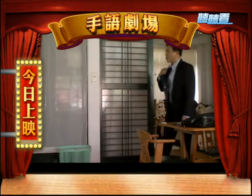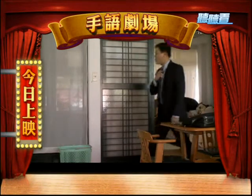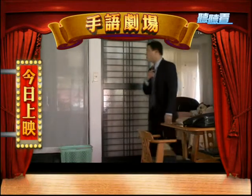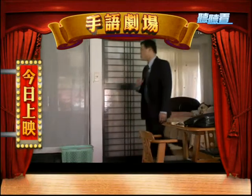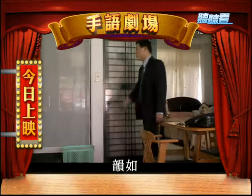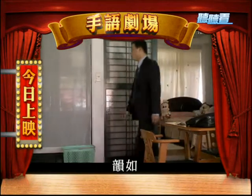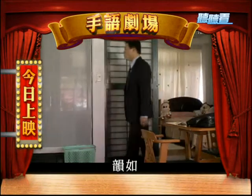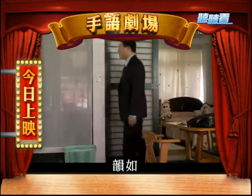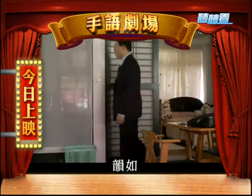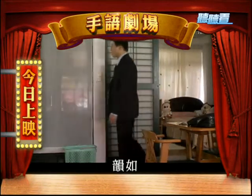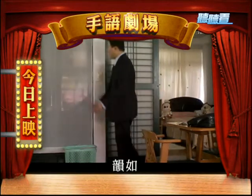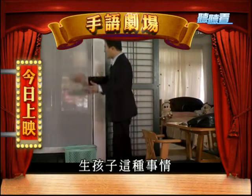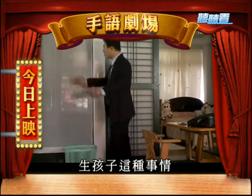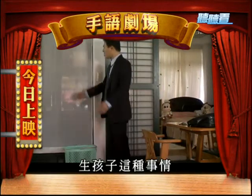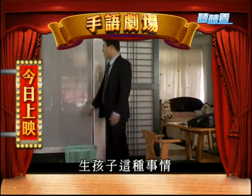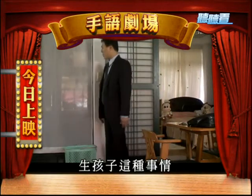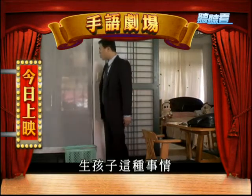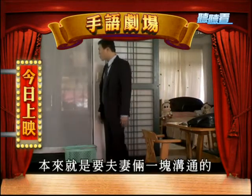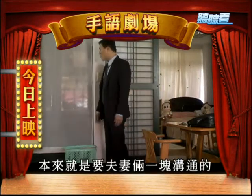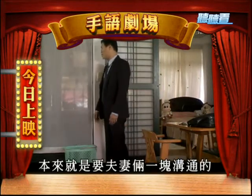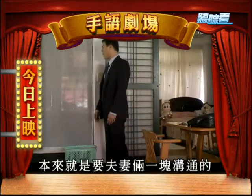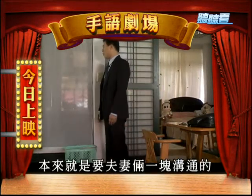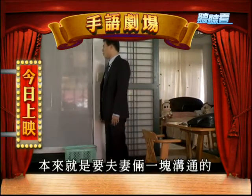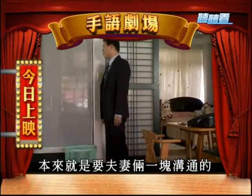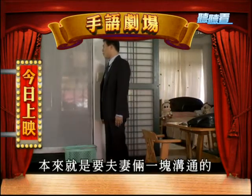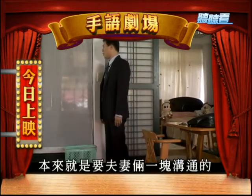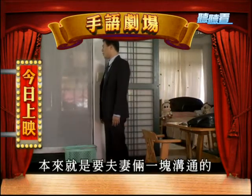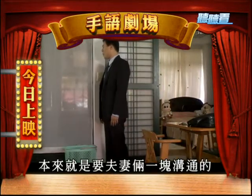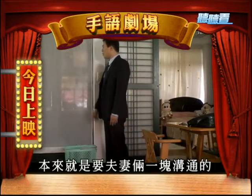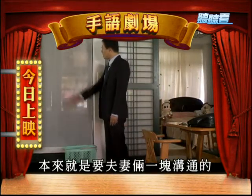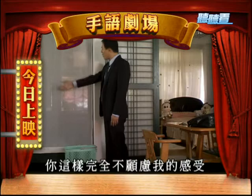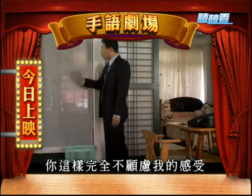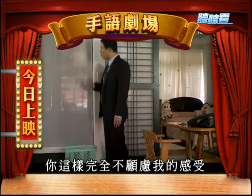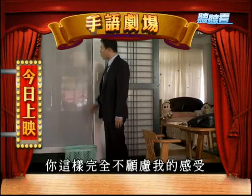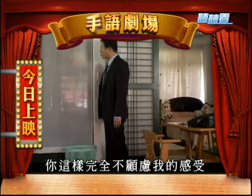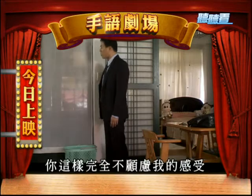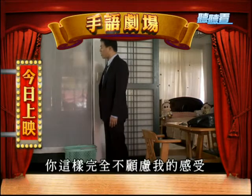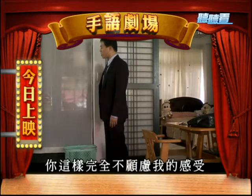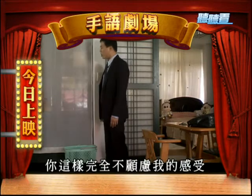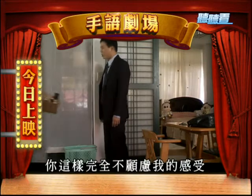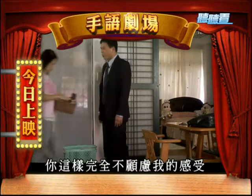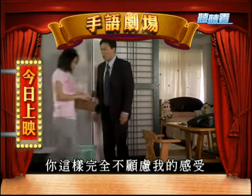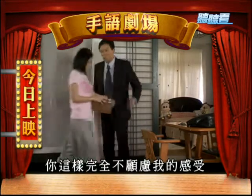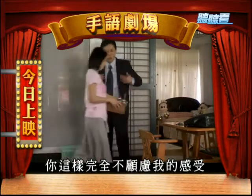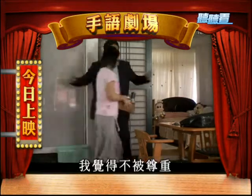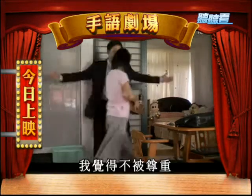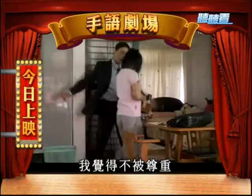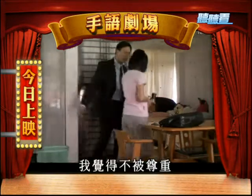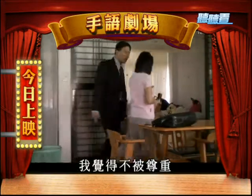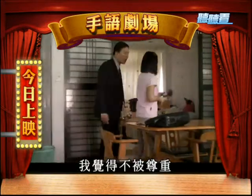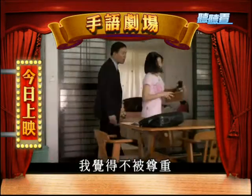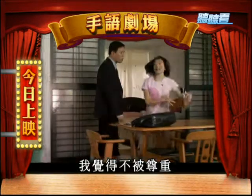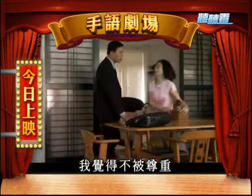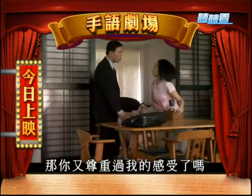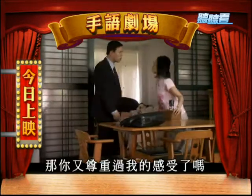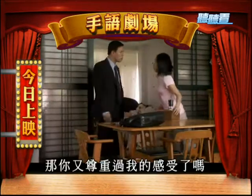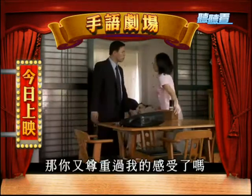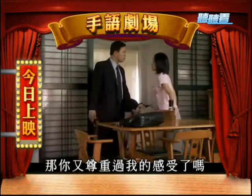玉茹，生孩子这种事情本来就是要夫妻两块沟通的，你这样完全不顾虑我的感受，我觉得不被尊重。 那你又尊重过我的感受